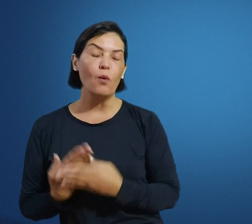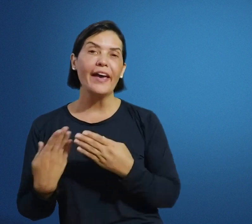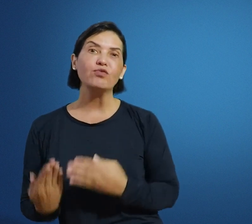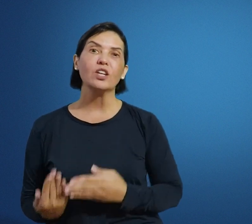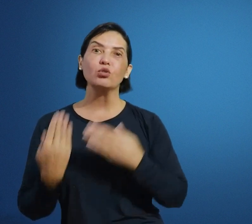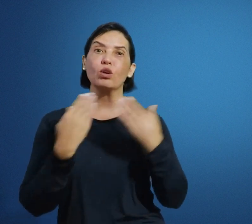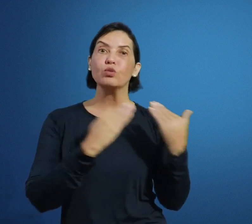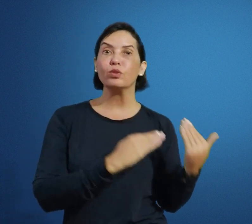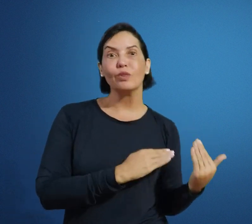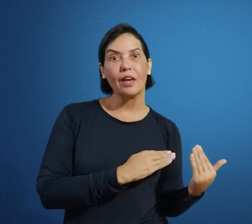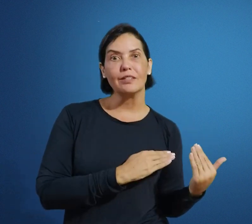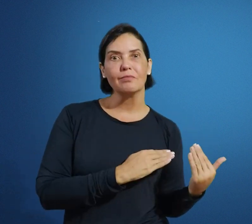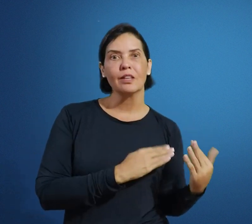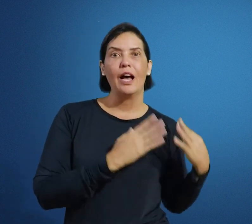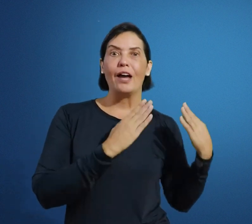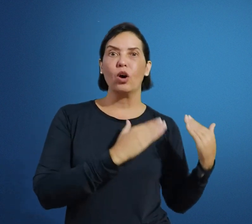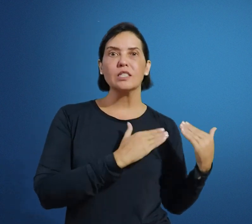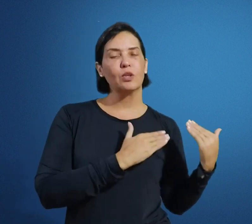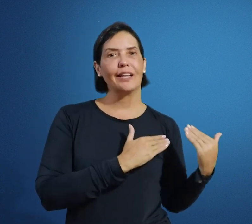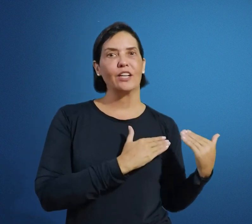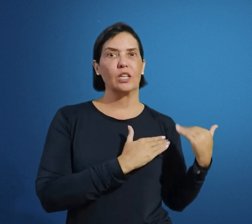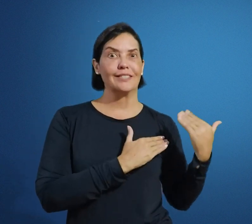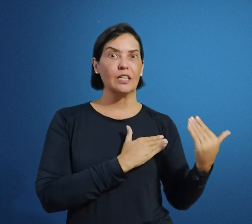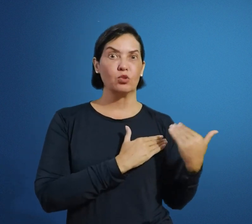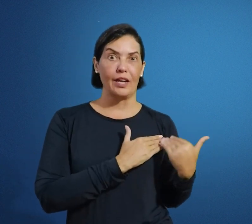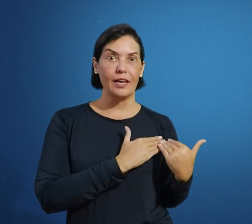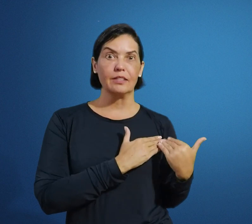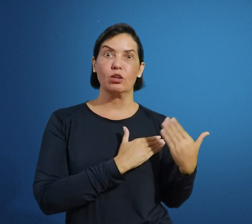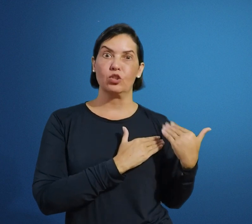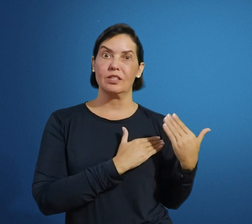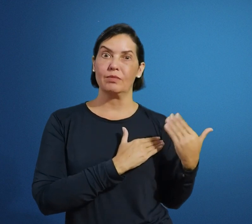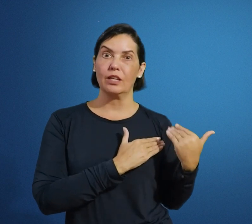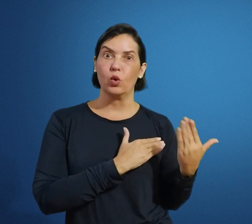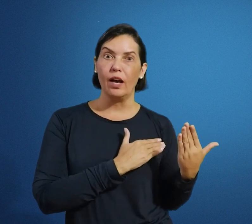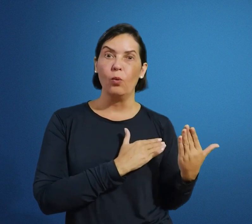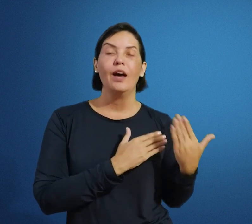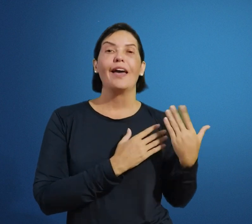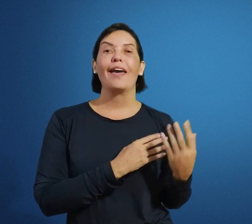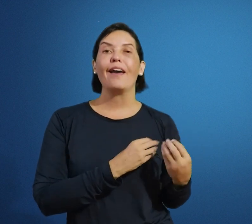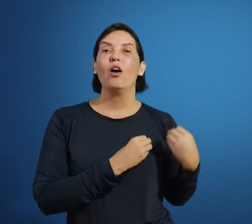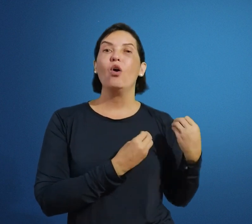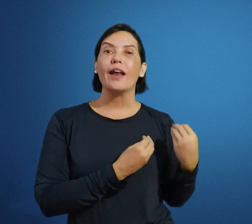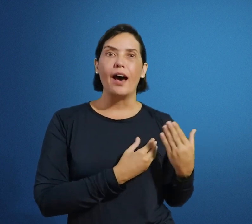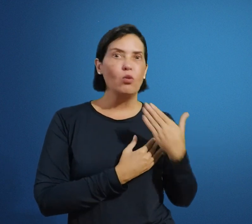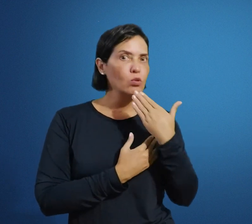visual, é diferente do nosso português. A nossa modalidade das línguas orais, se nós utilizamos a língua oral, é oral, ou